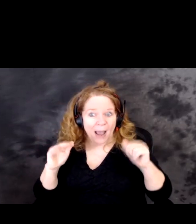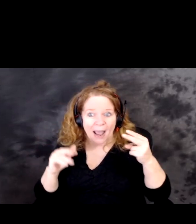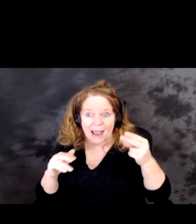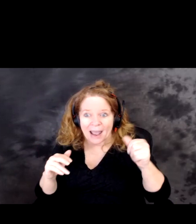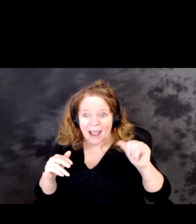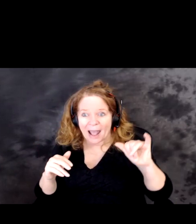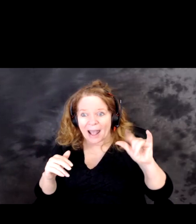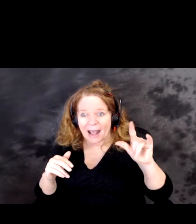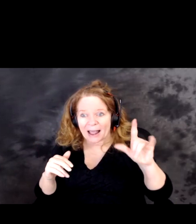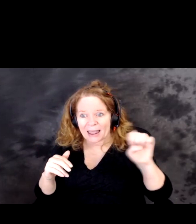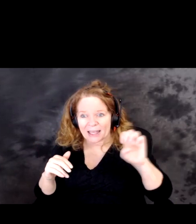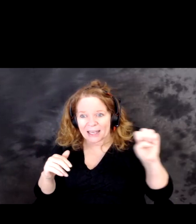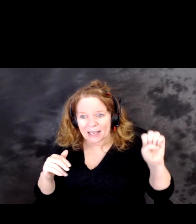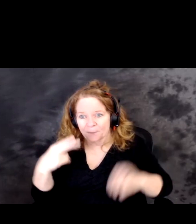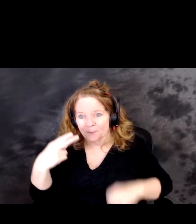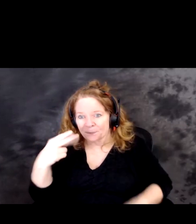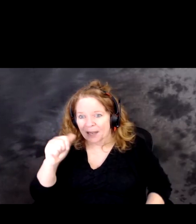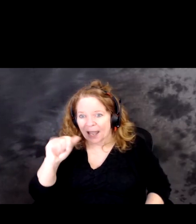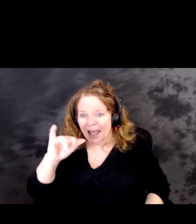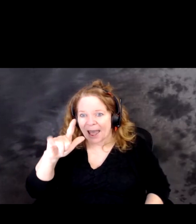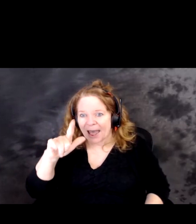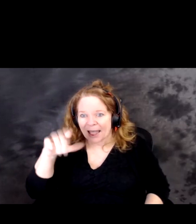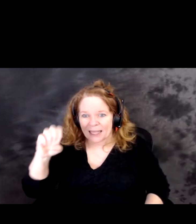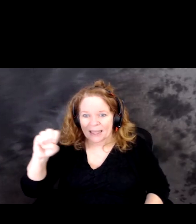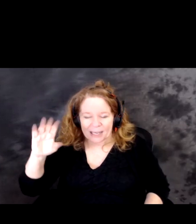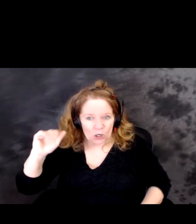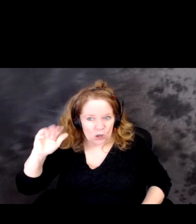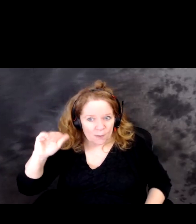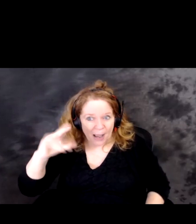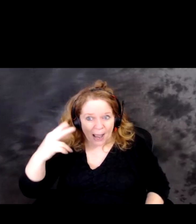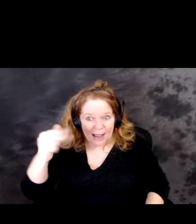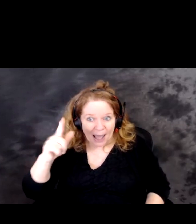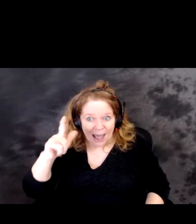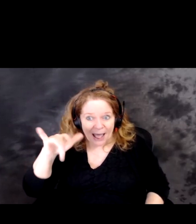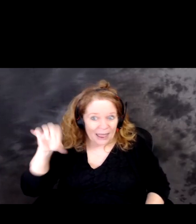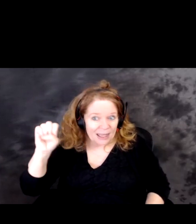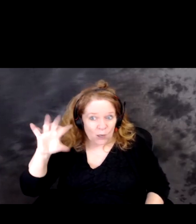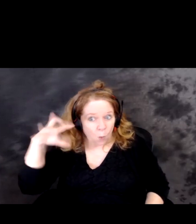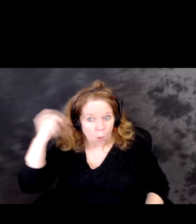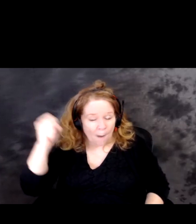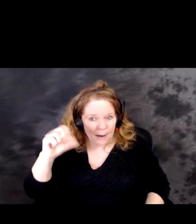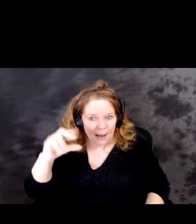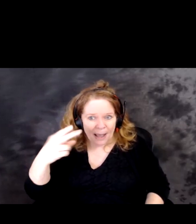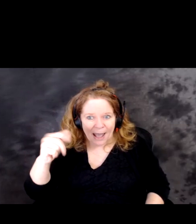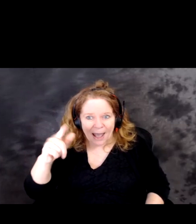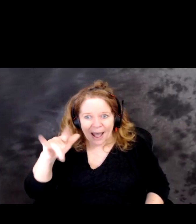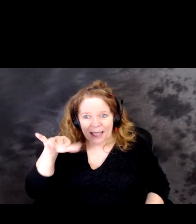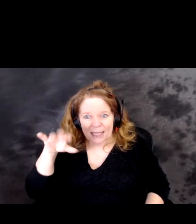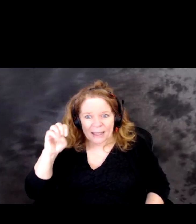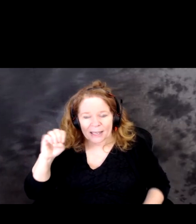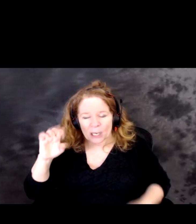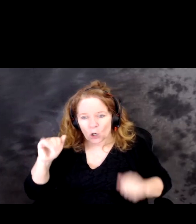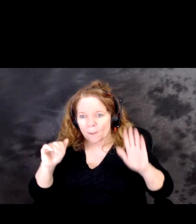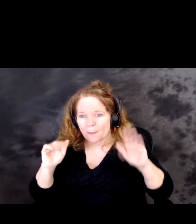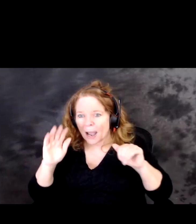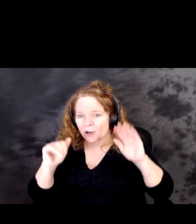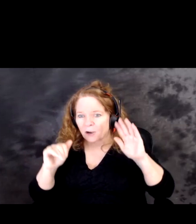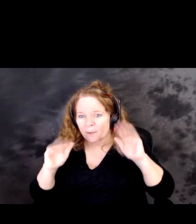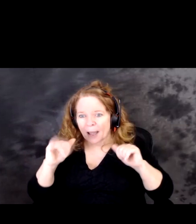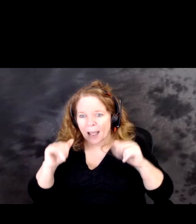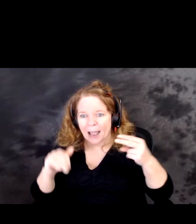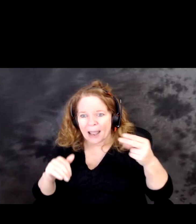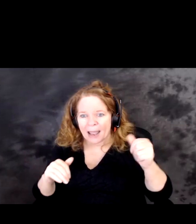Hayley, adiós, Hayley, Hayley, adiós, adiós, Hayley, Hayley, adiós, Hayley,